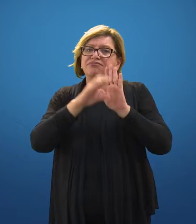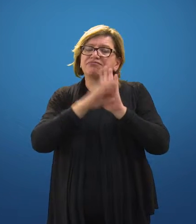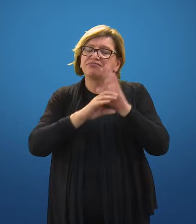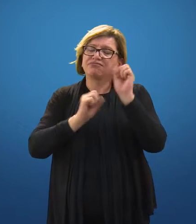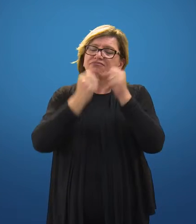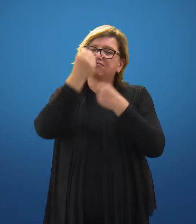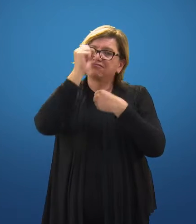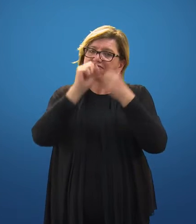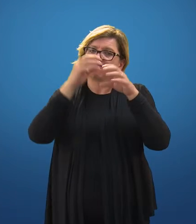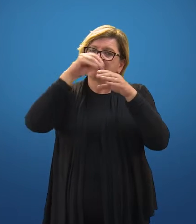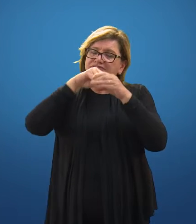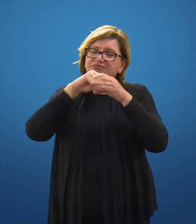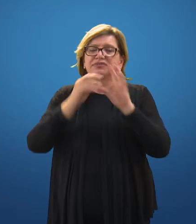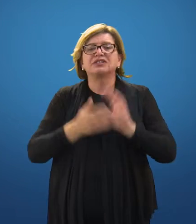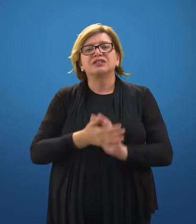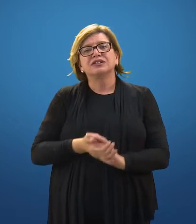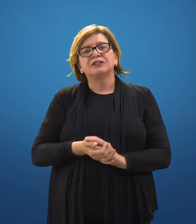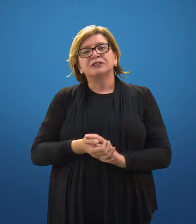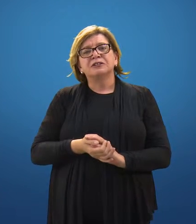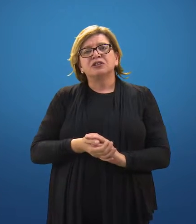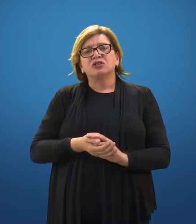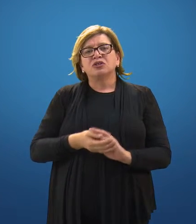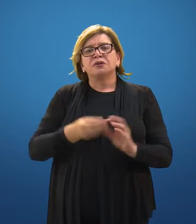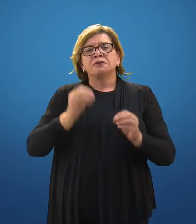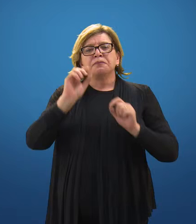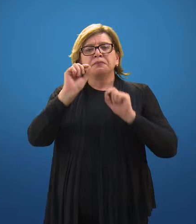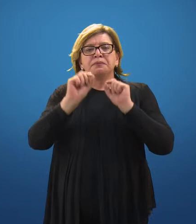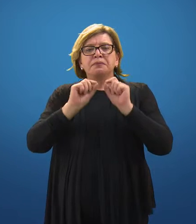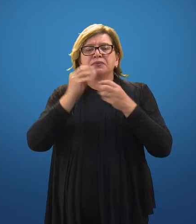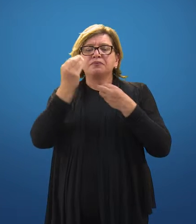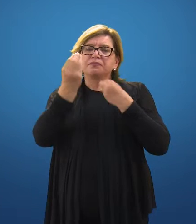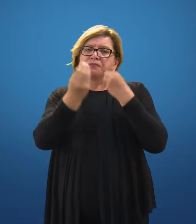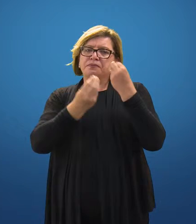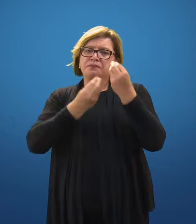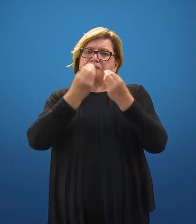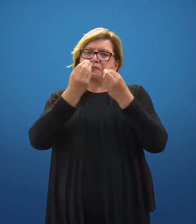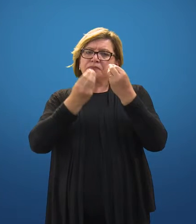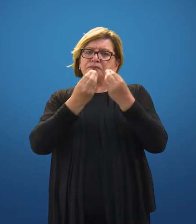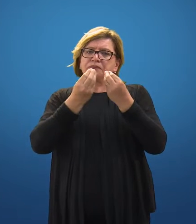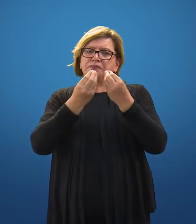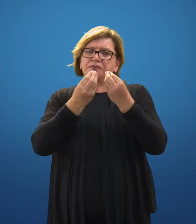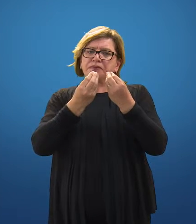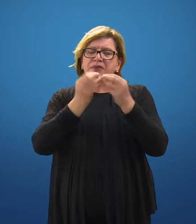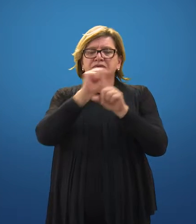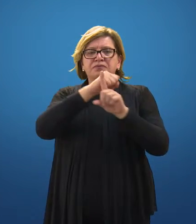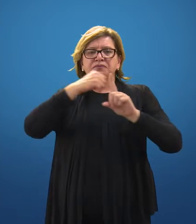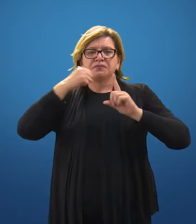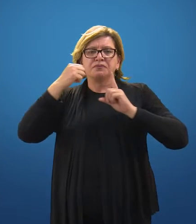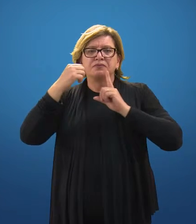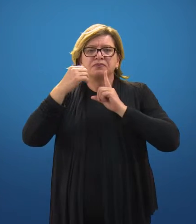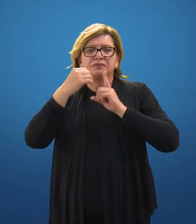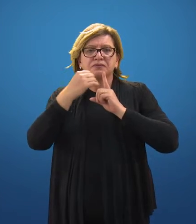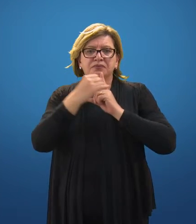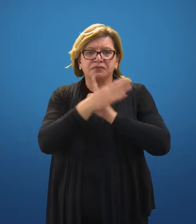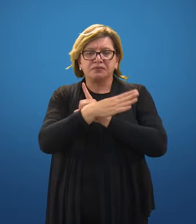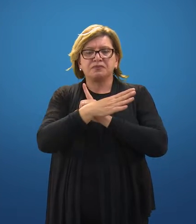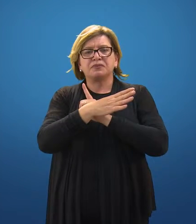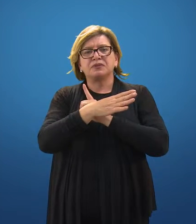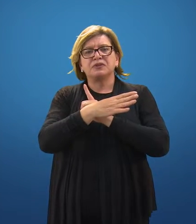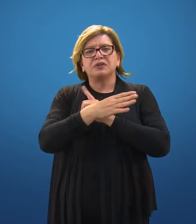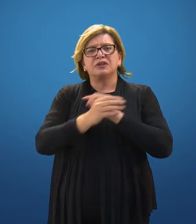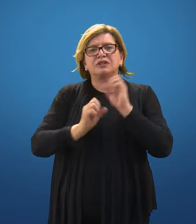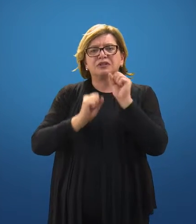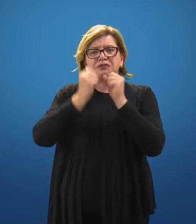produção capitalista. Ou seja, é a forma como a sociedade encontrou, né,